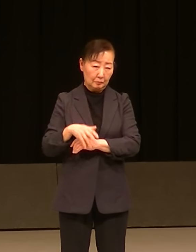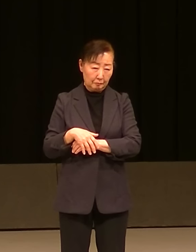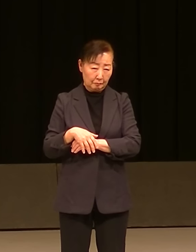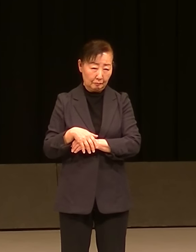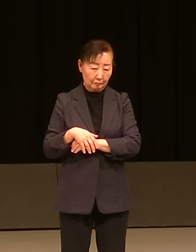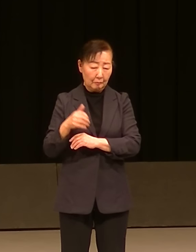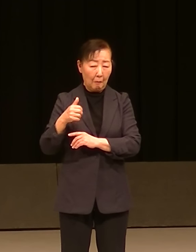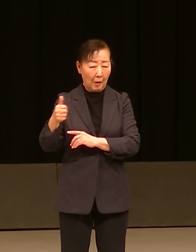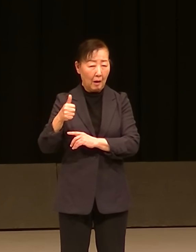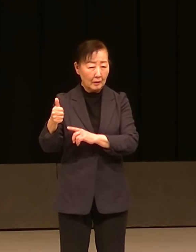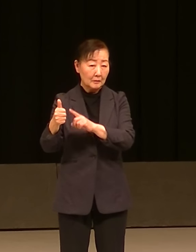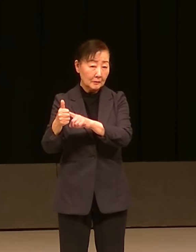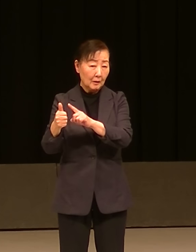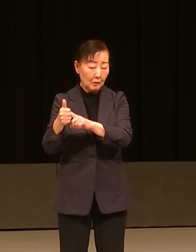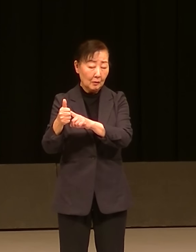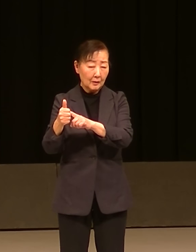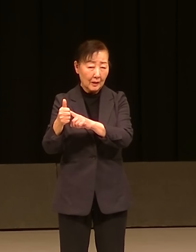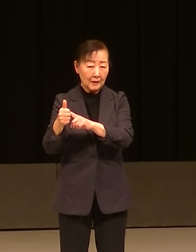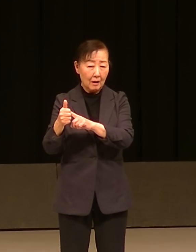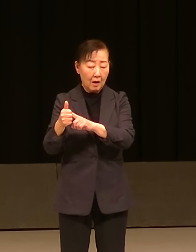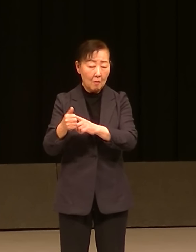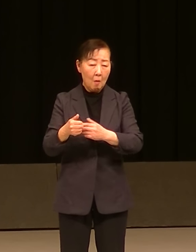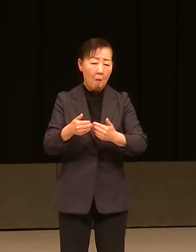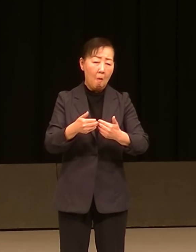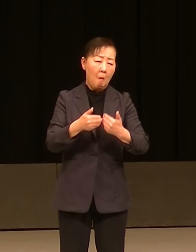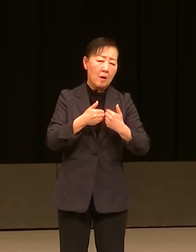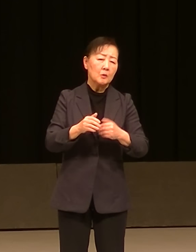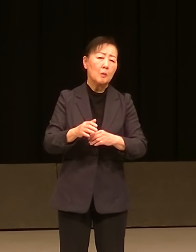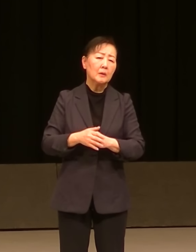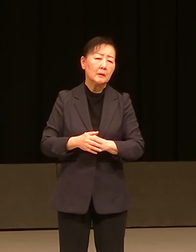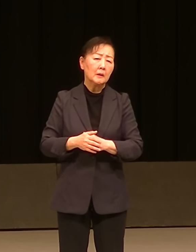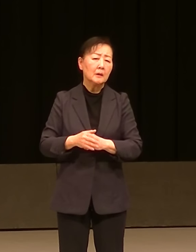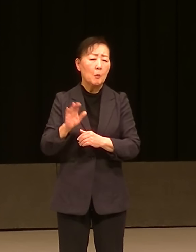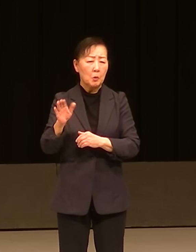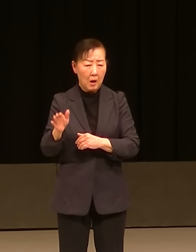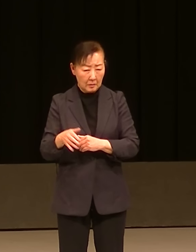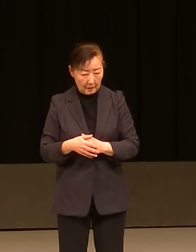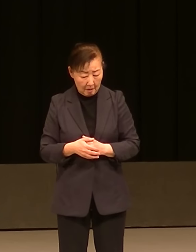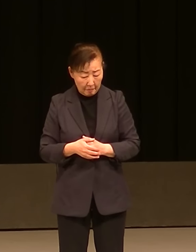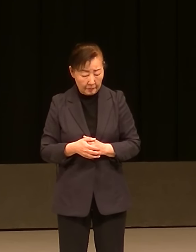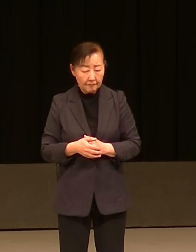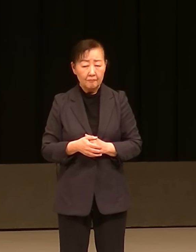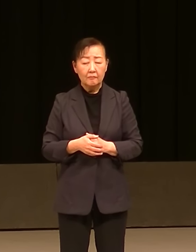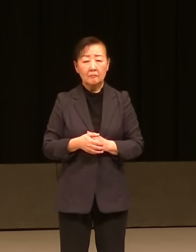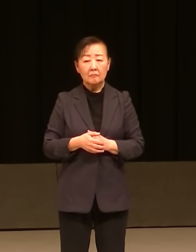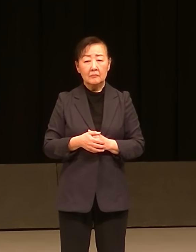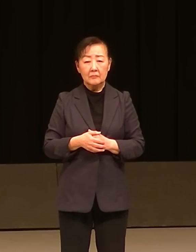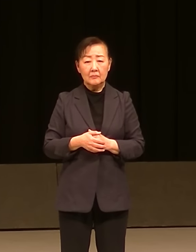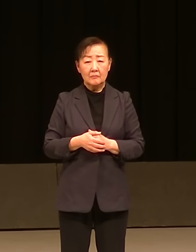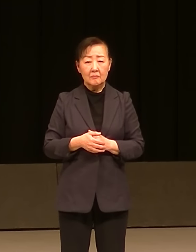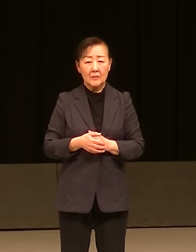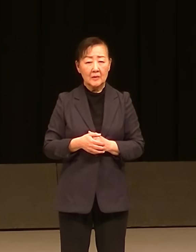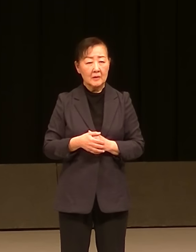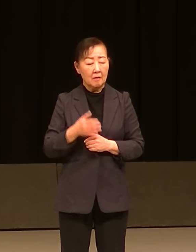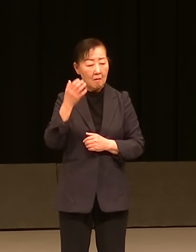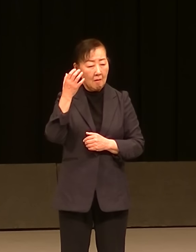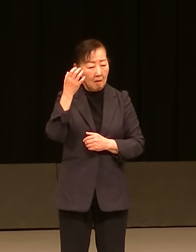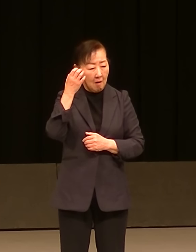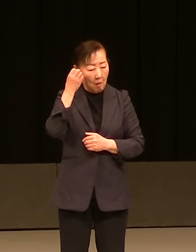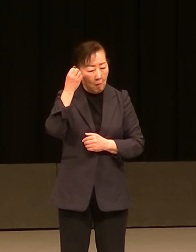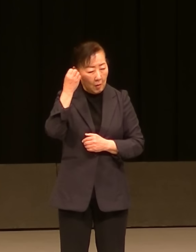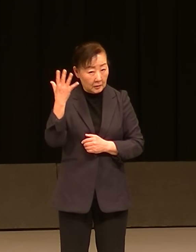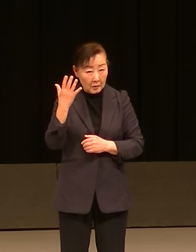キャの中にはなかなか衝撃的な、ものがあって、それを、まあ決して忘れてはいけ